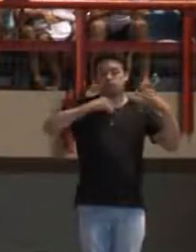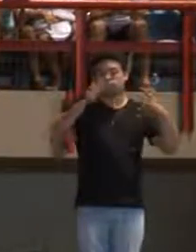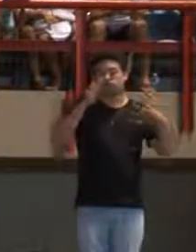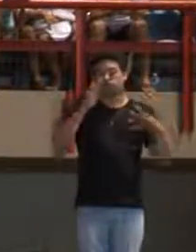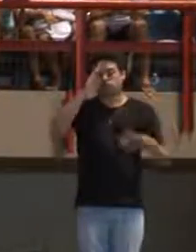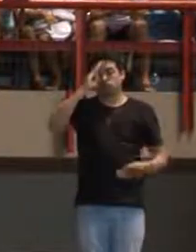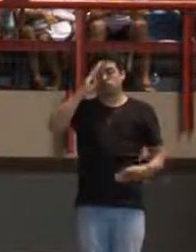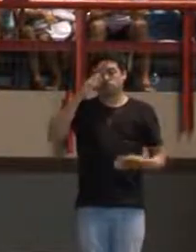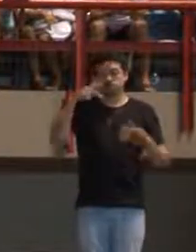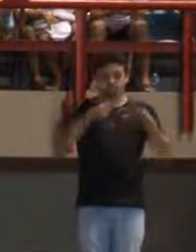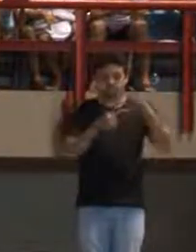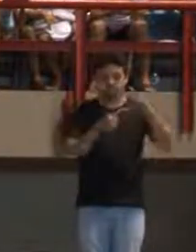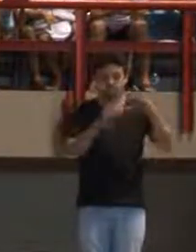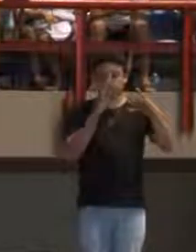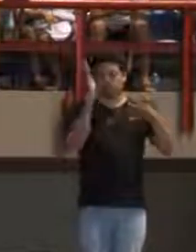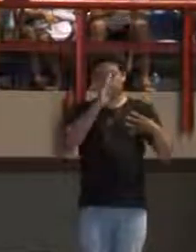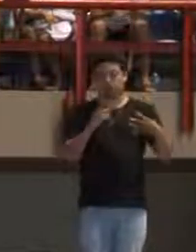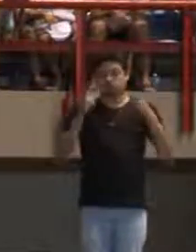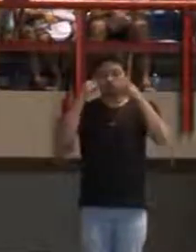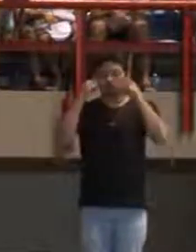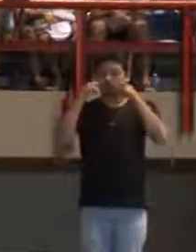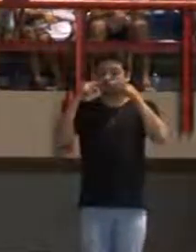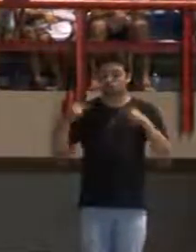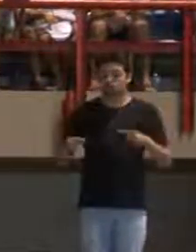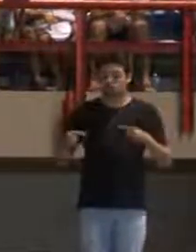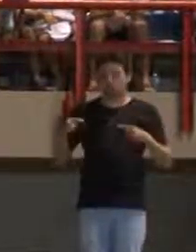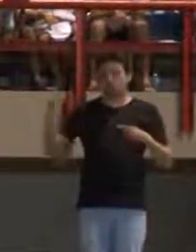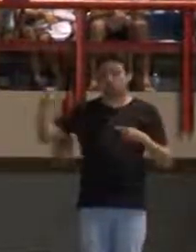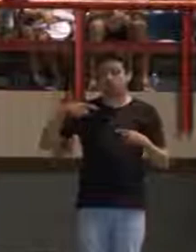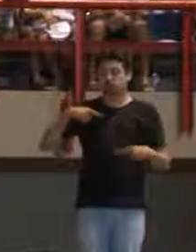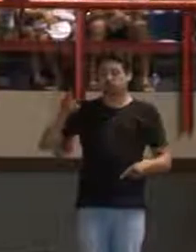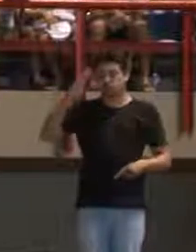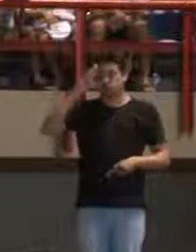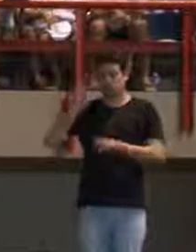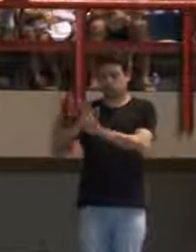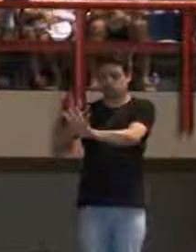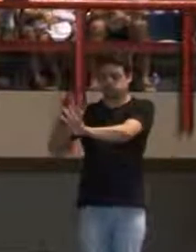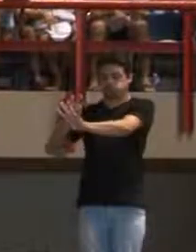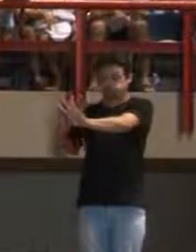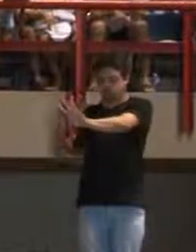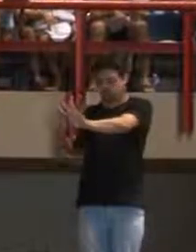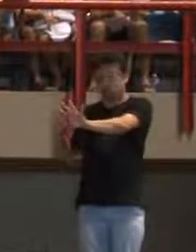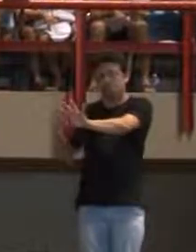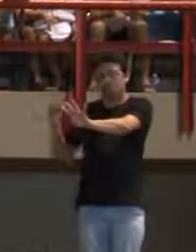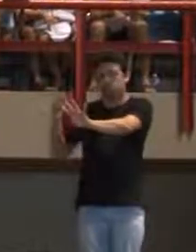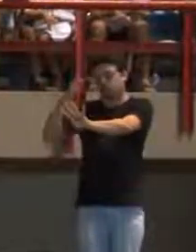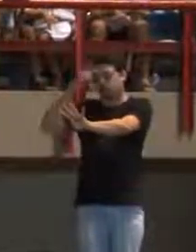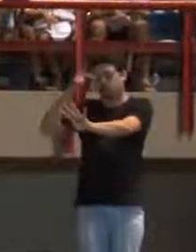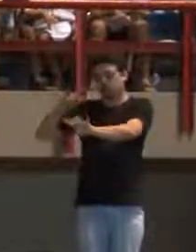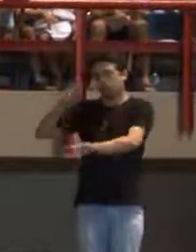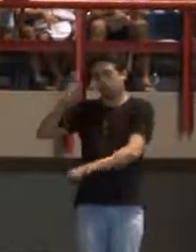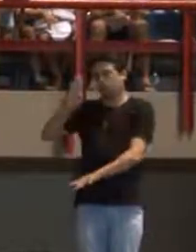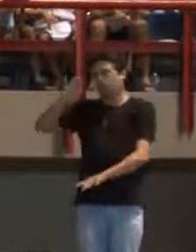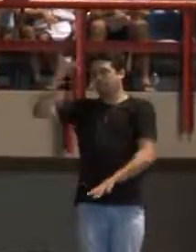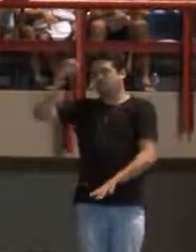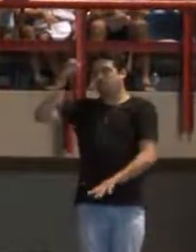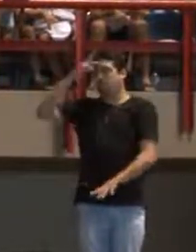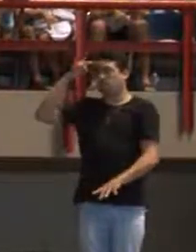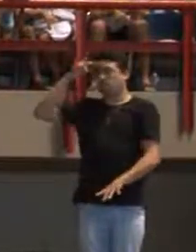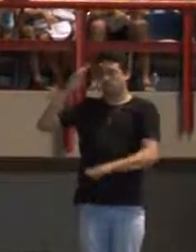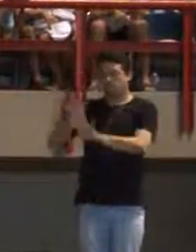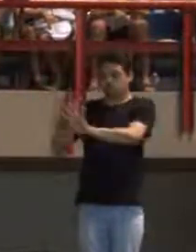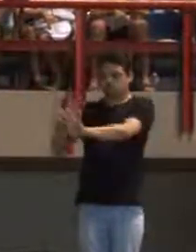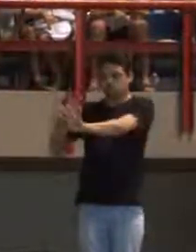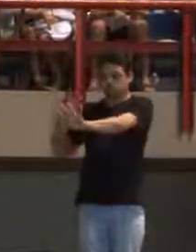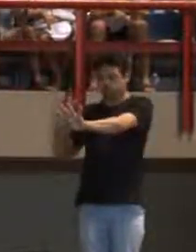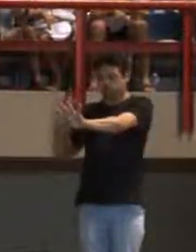militarmente? Brasil. A China, primeiro, o exército é imenso, né? 1 bilhão e 200 milhões de pessoas, o exército é